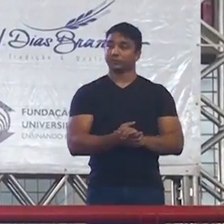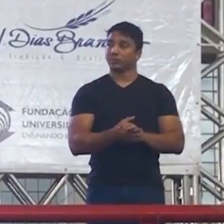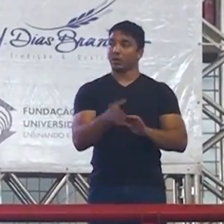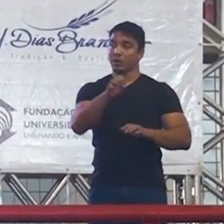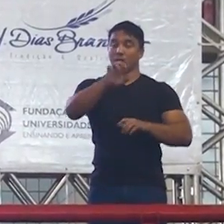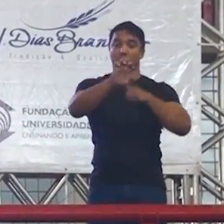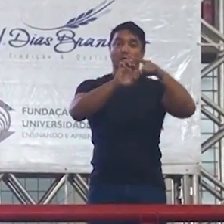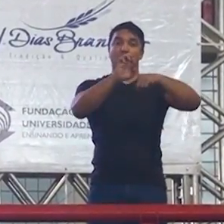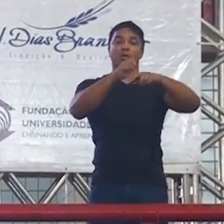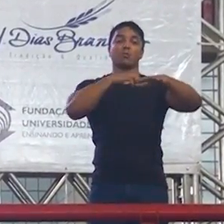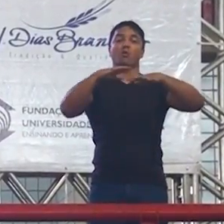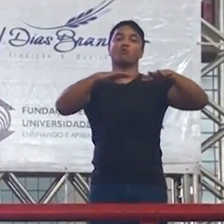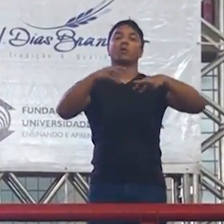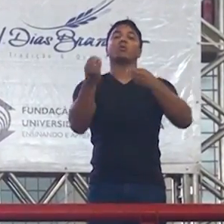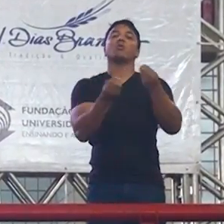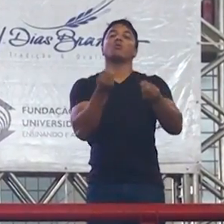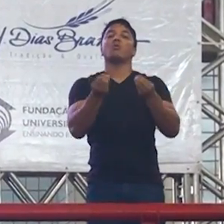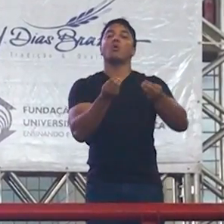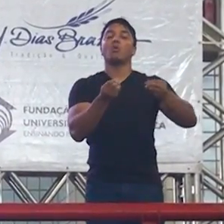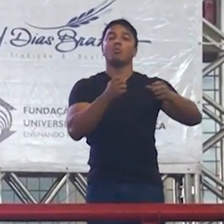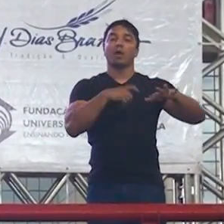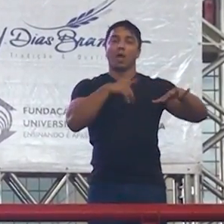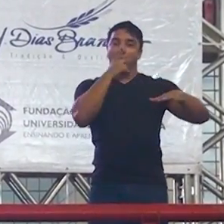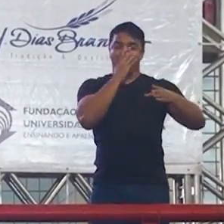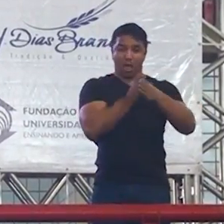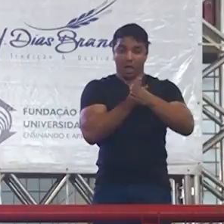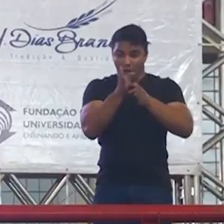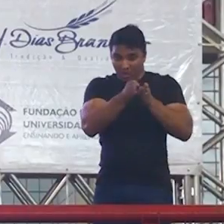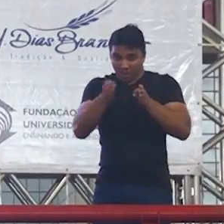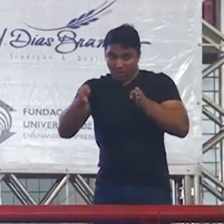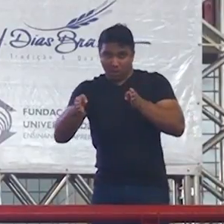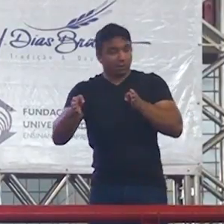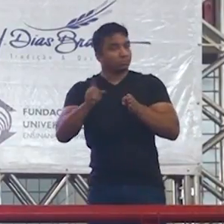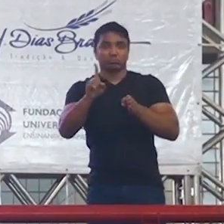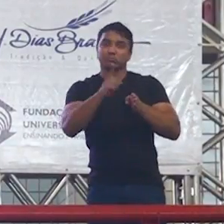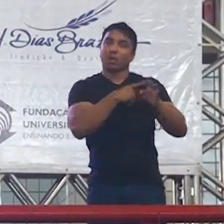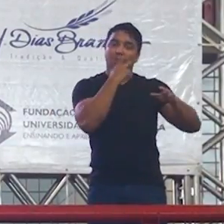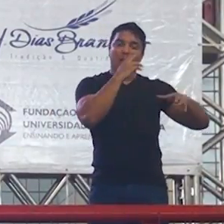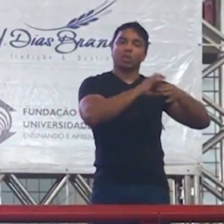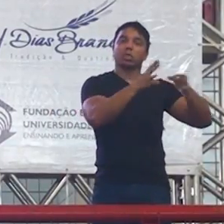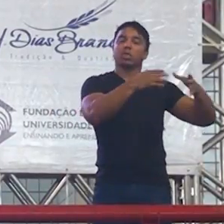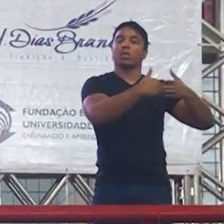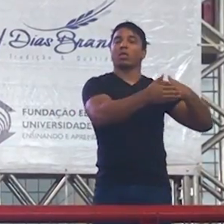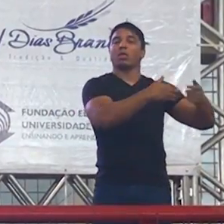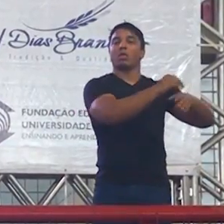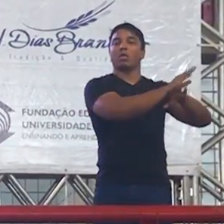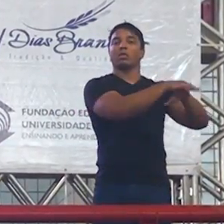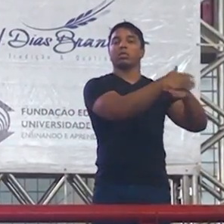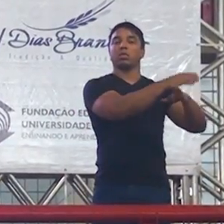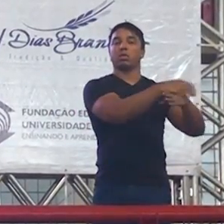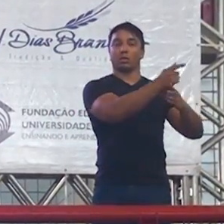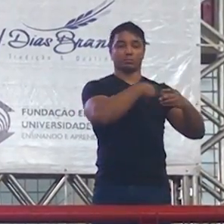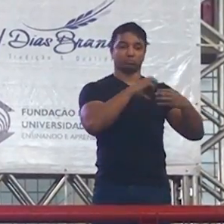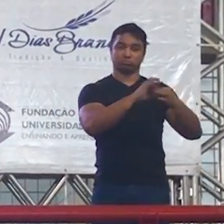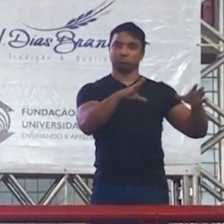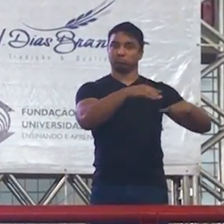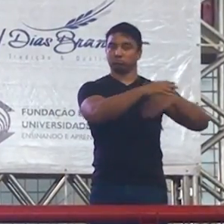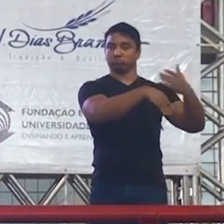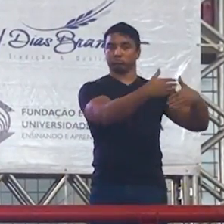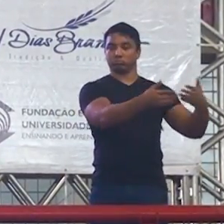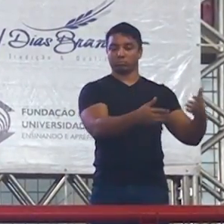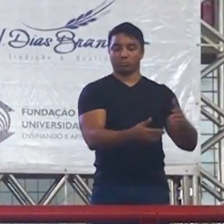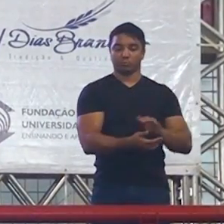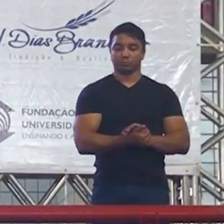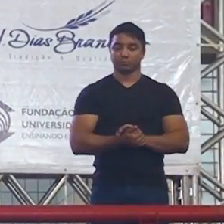Esses elétrons se movimentam como, pessoal? Aleatoriamente. Certo? Esses elétrons se movimentam aleatoriamente.